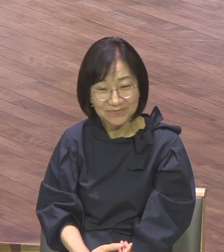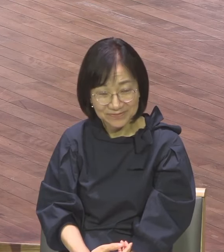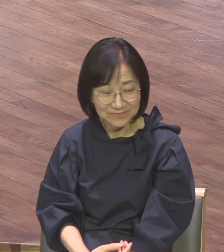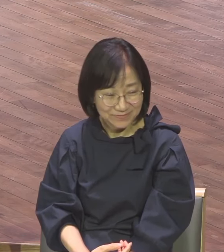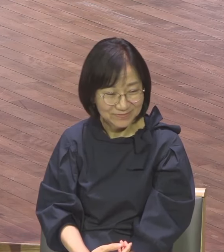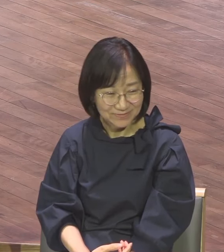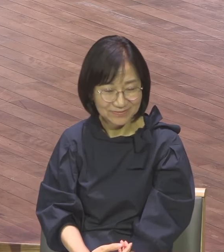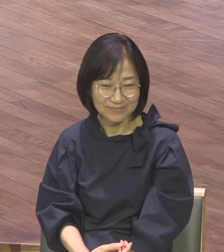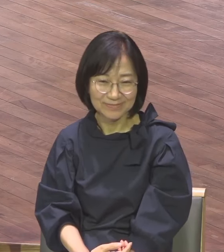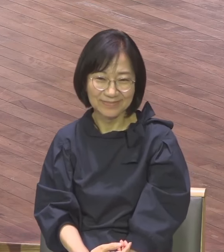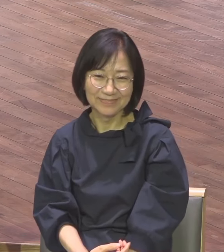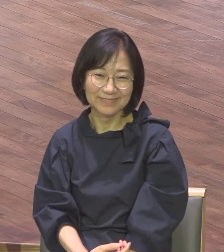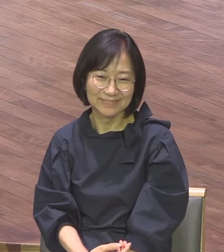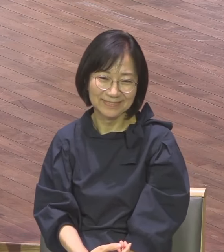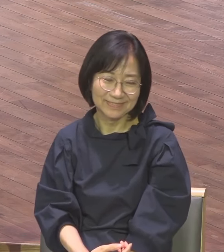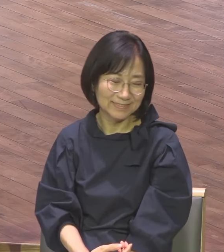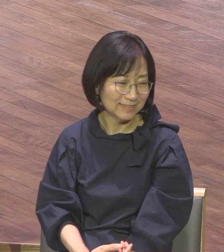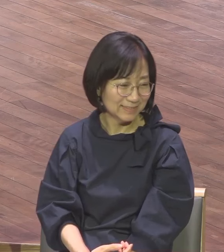여러분,